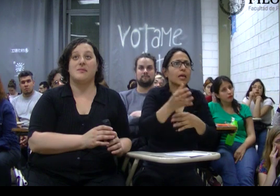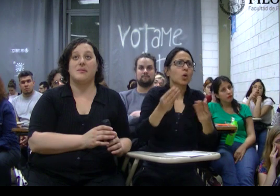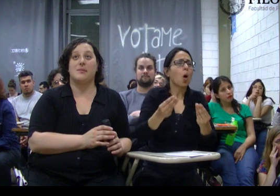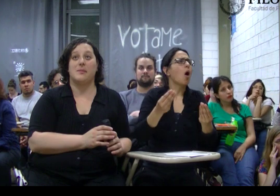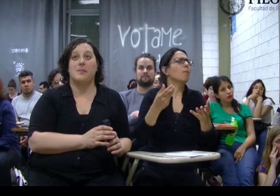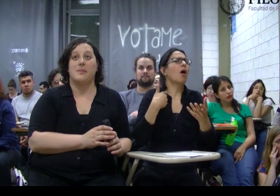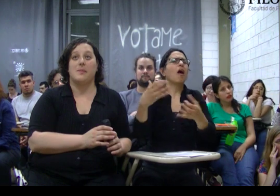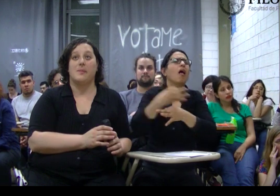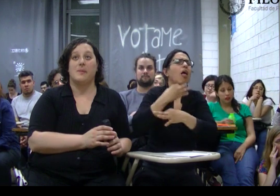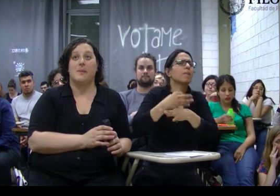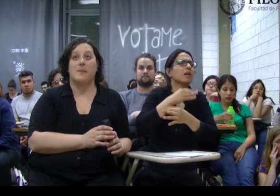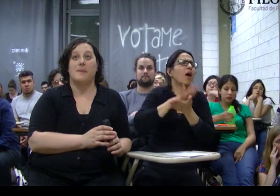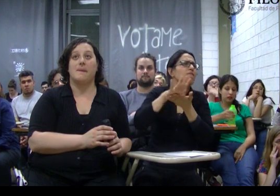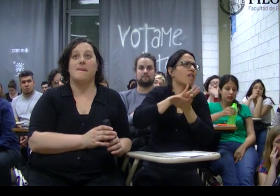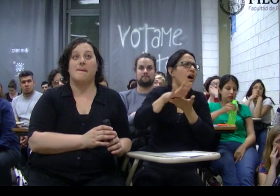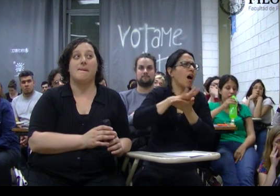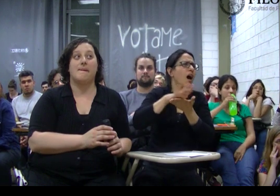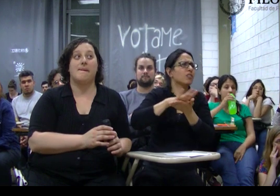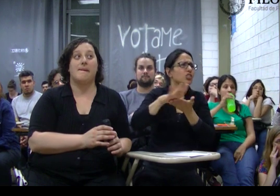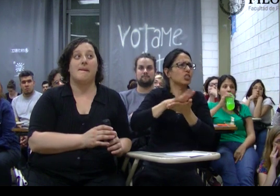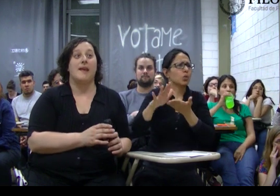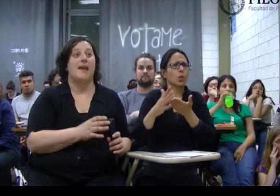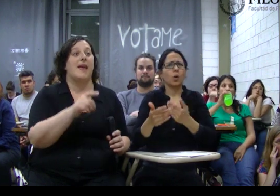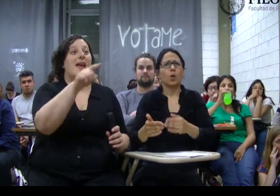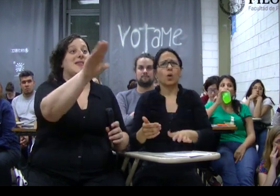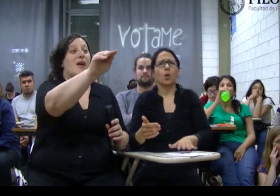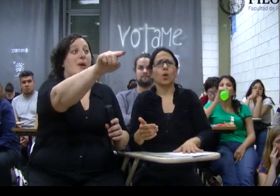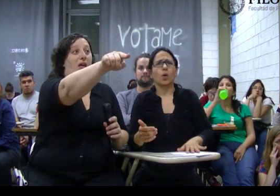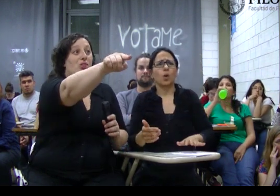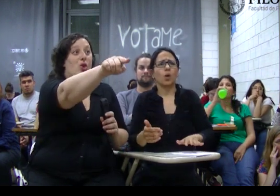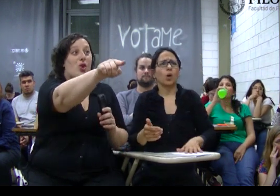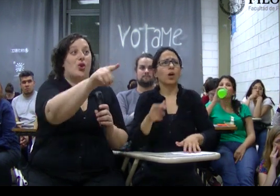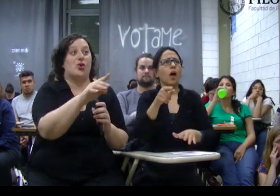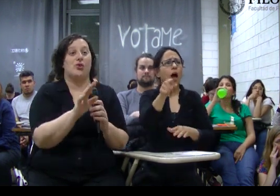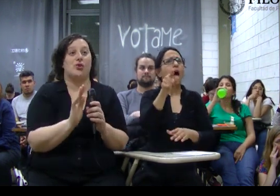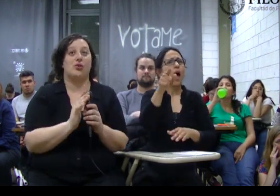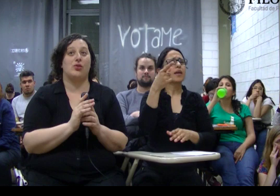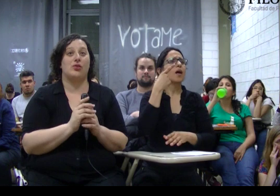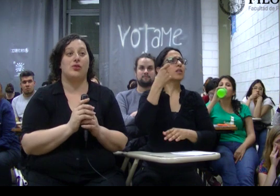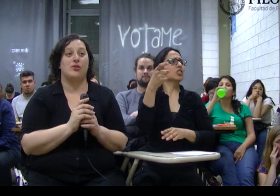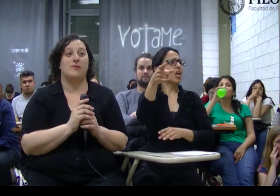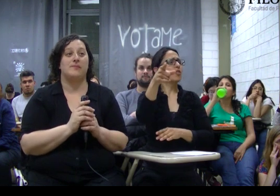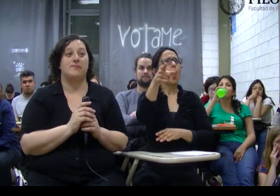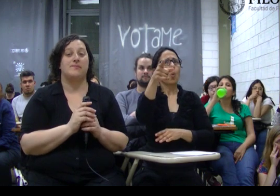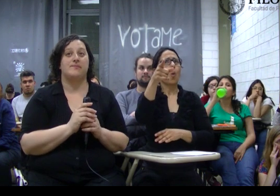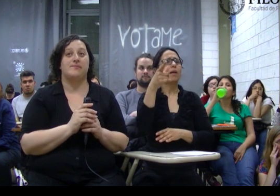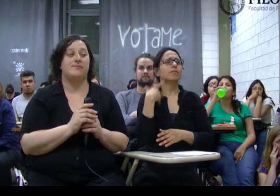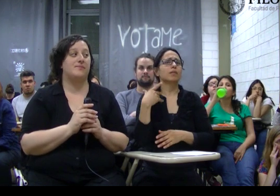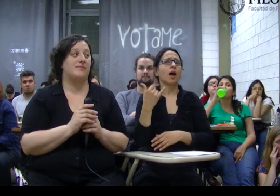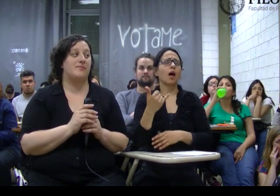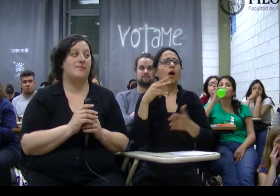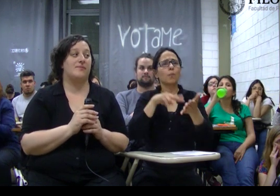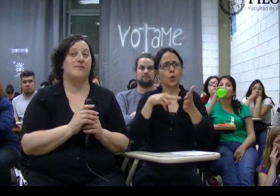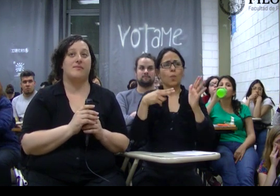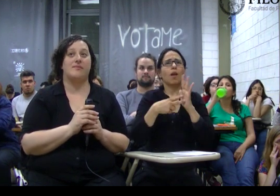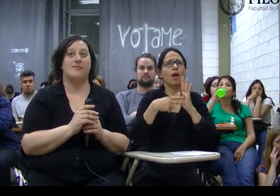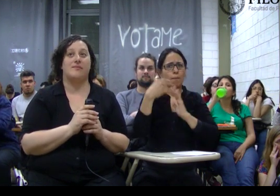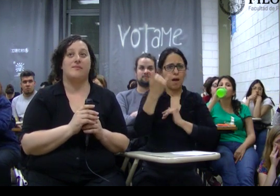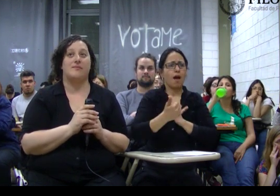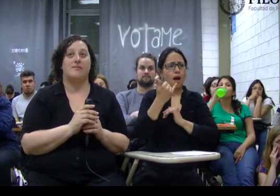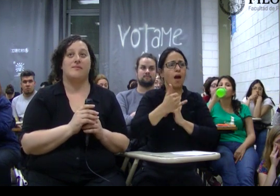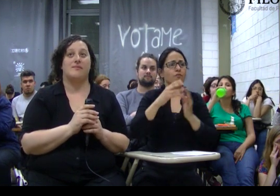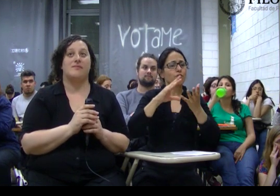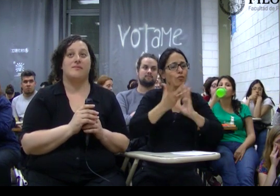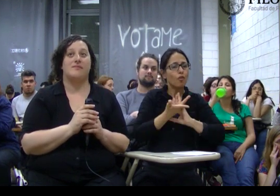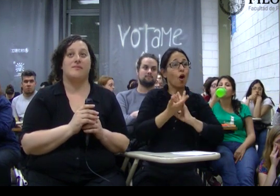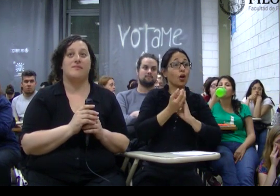cosas básicas. Ahí se dio cuenta de que hay problemas en cómo se